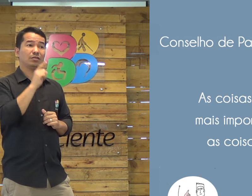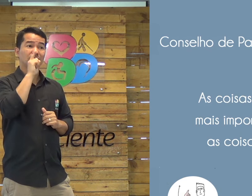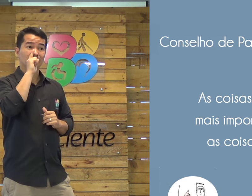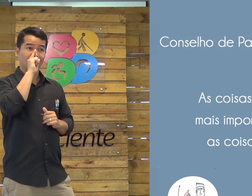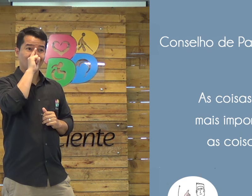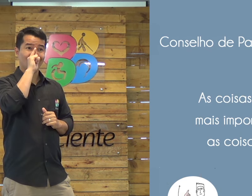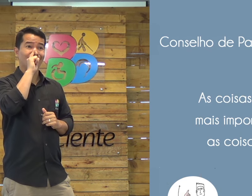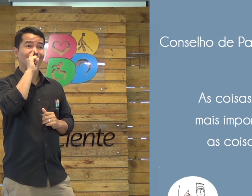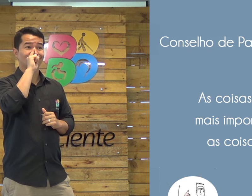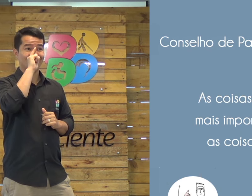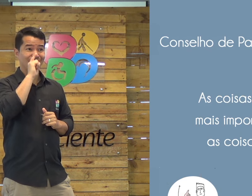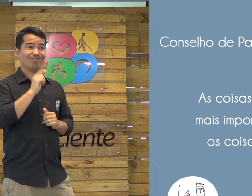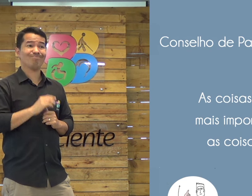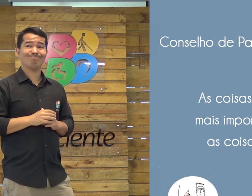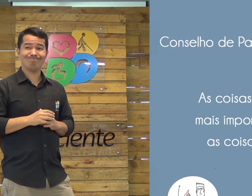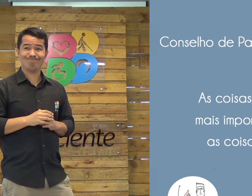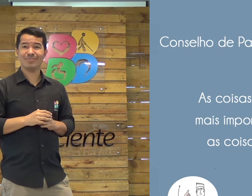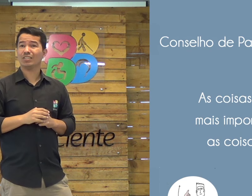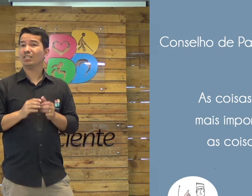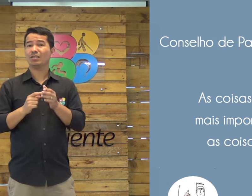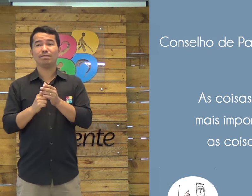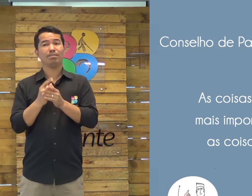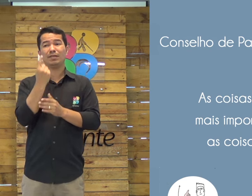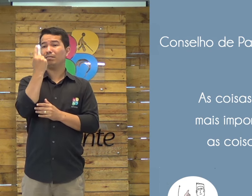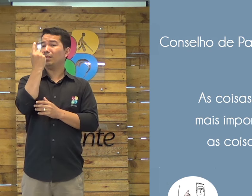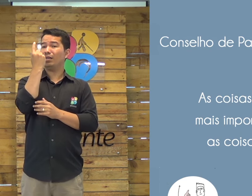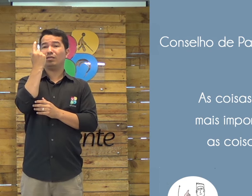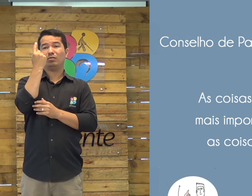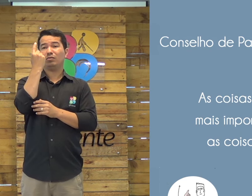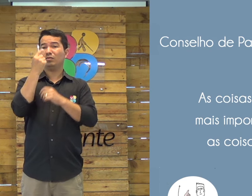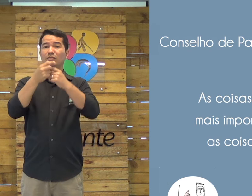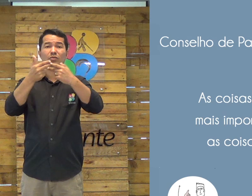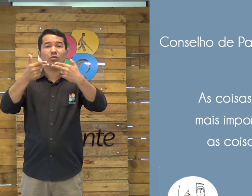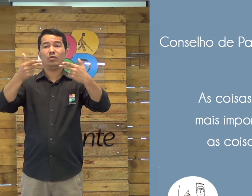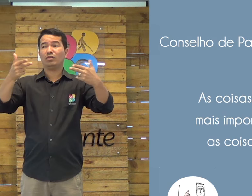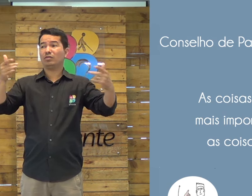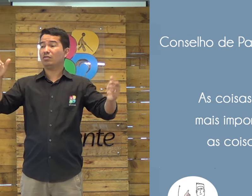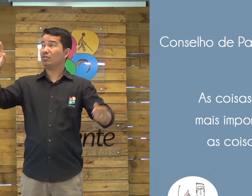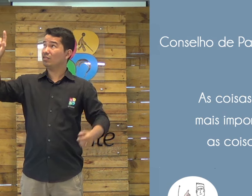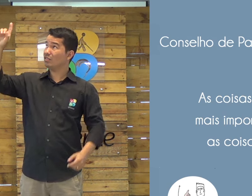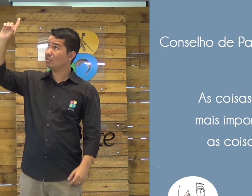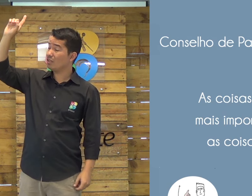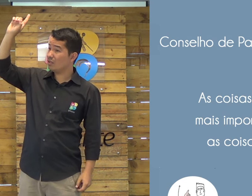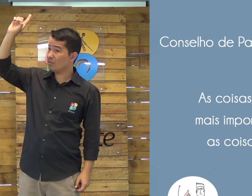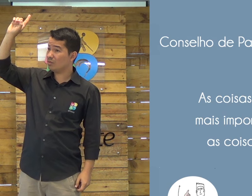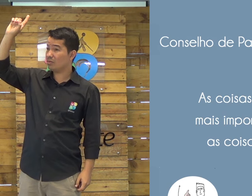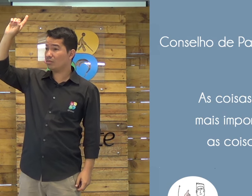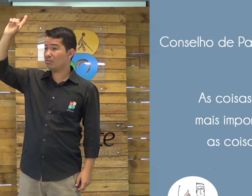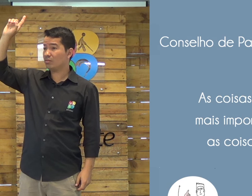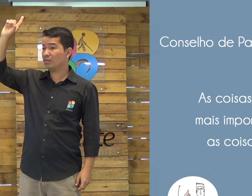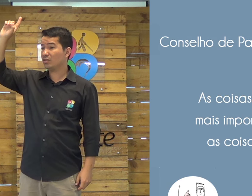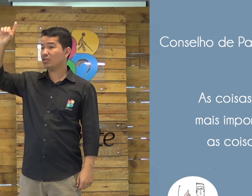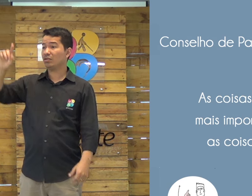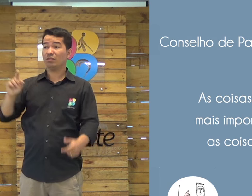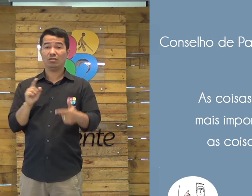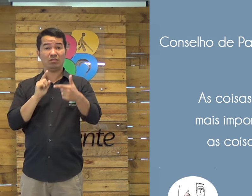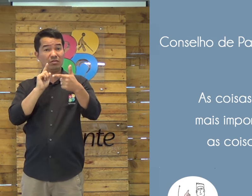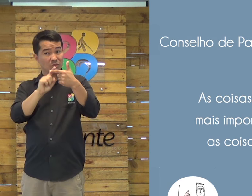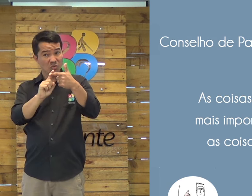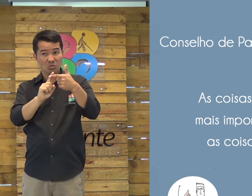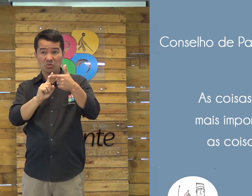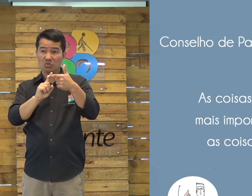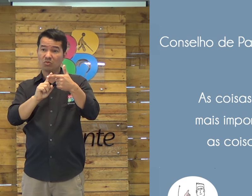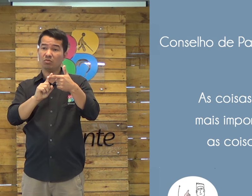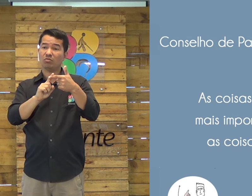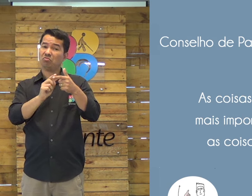Perigoso. Primeiro,